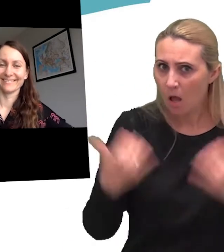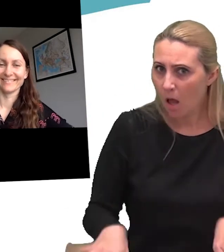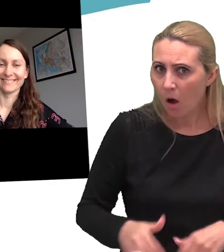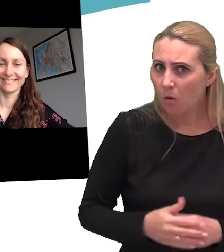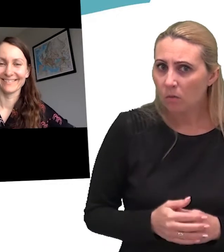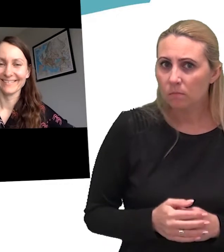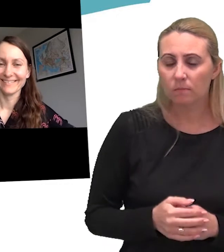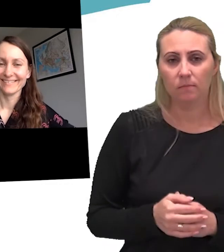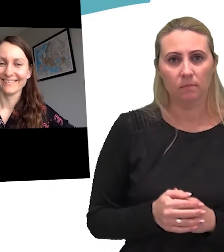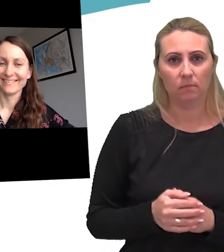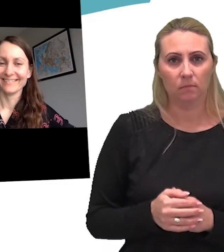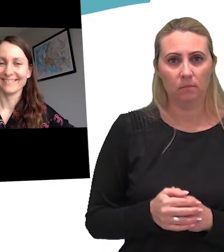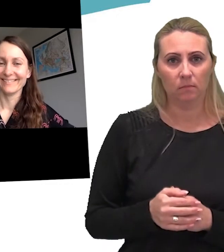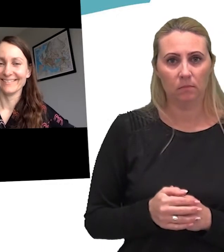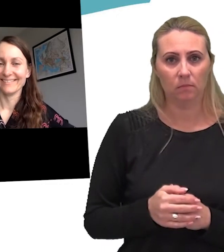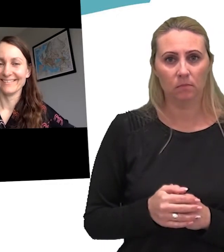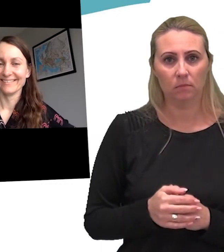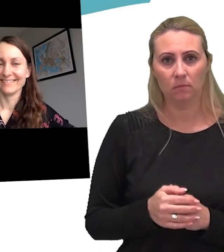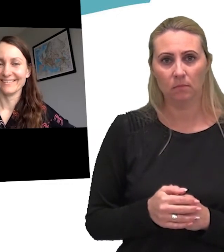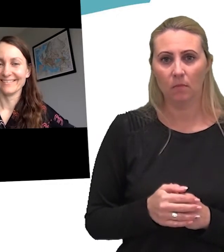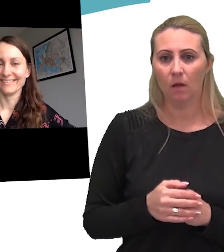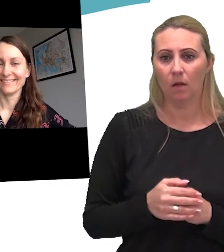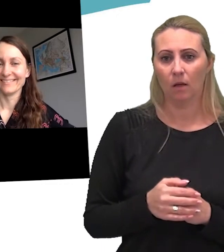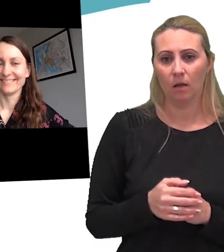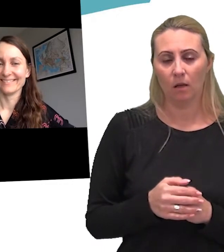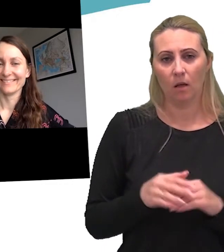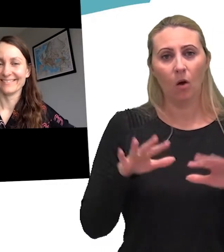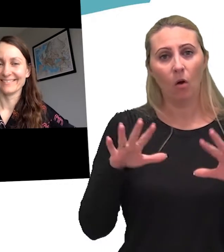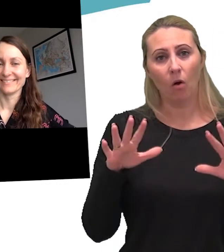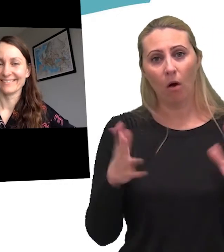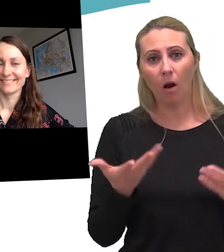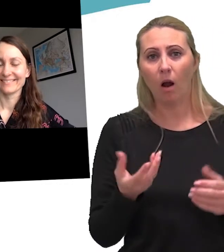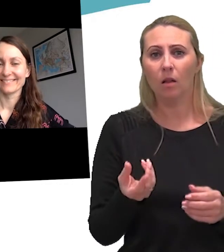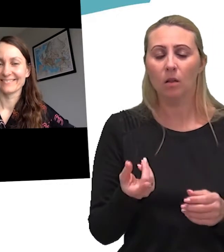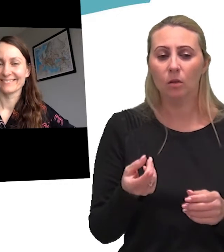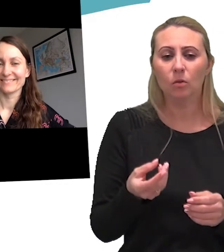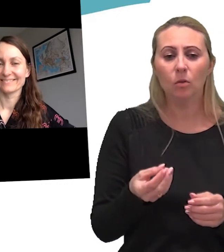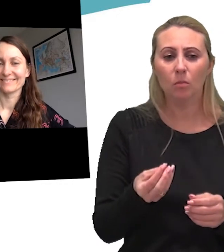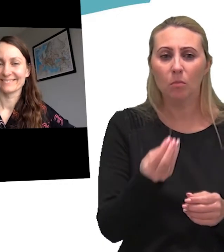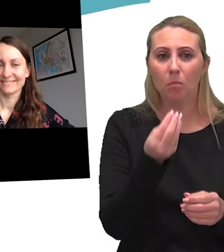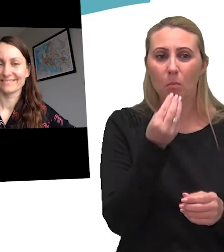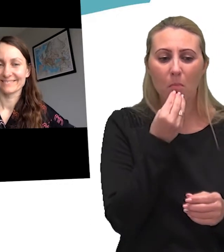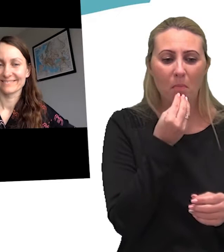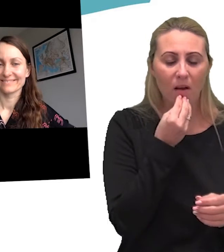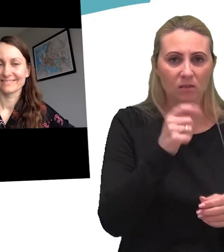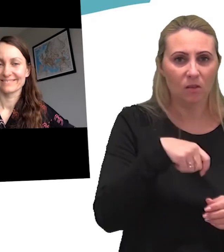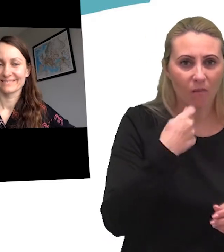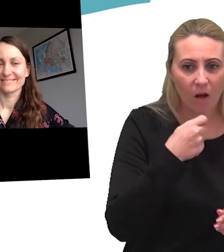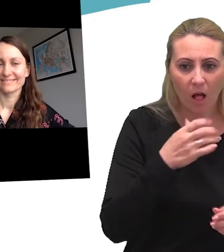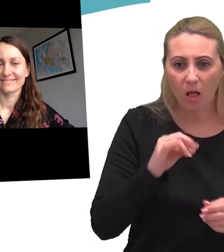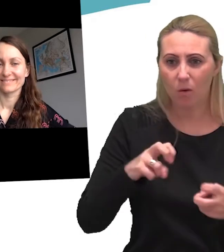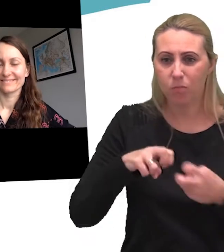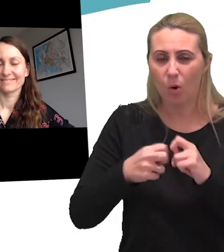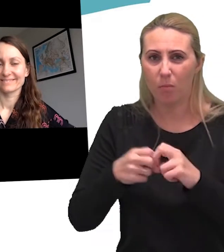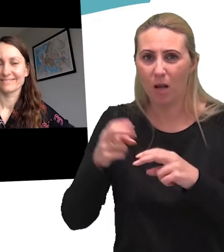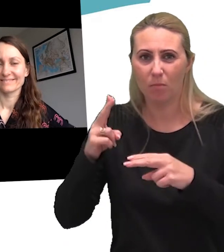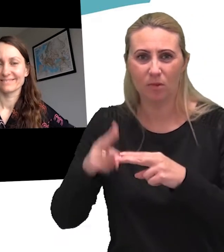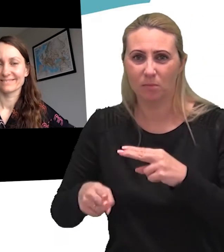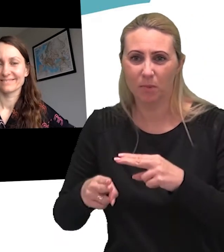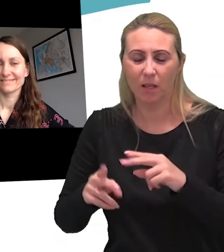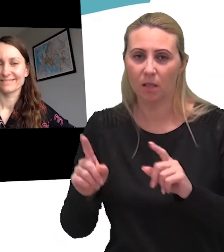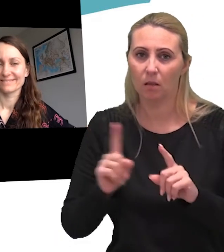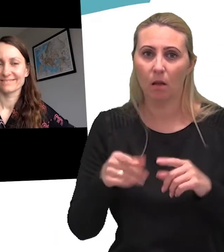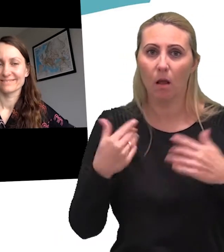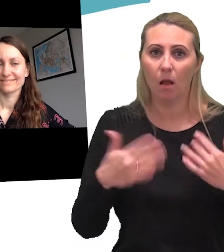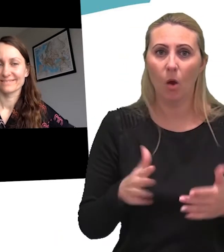darbus. Tai gal ne tas sąsajo tai maisto ir tos tokios problemos sprendimas, jinai vėliau gali privesti